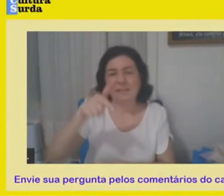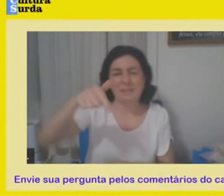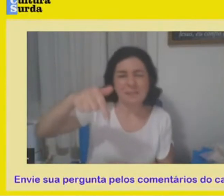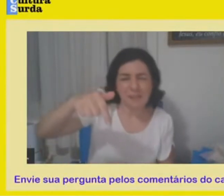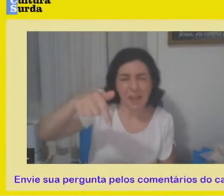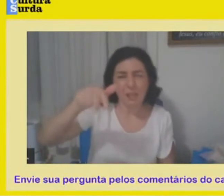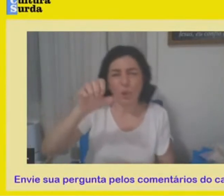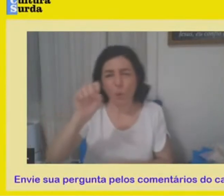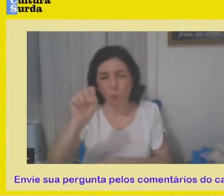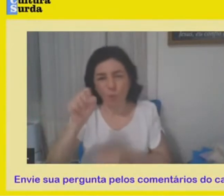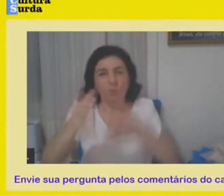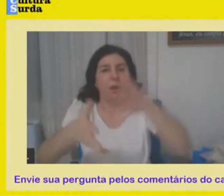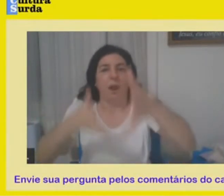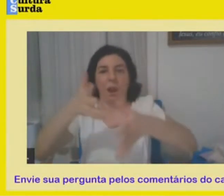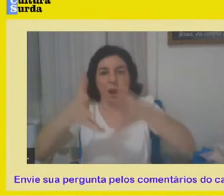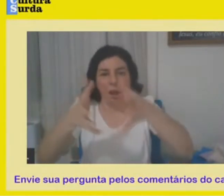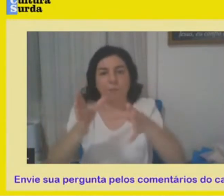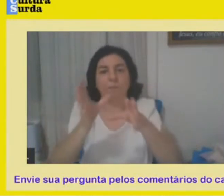Agora esse aqui.